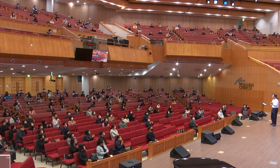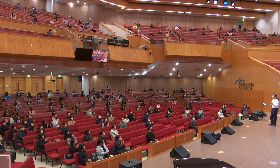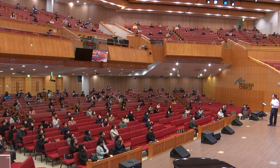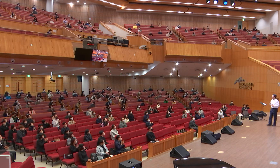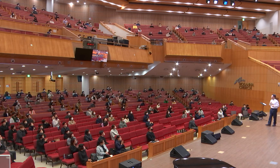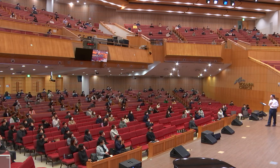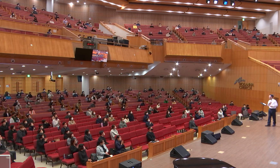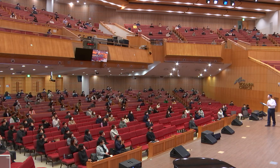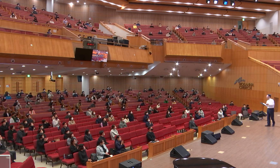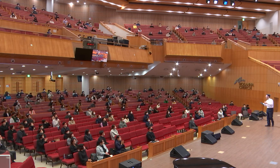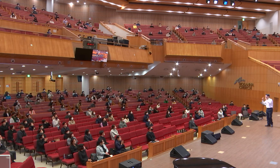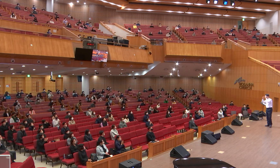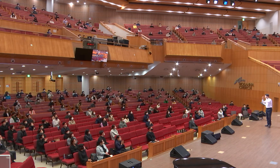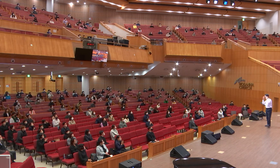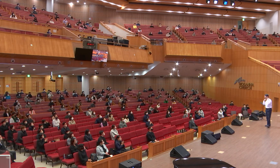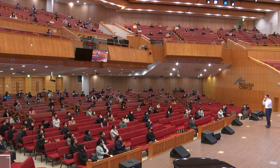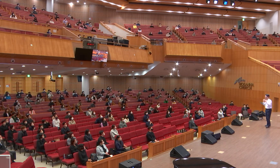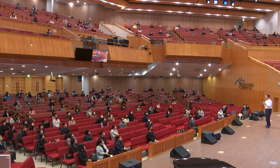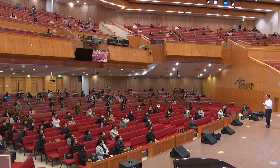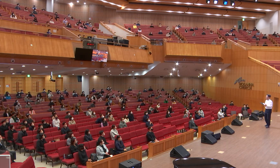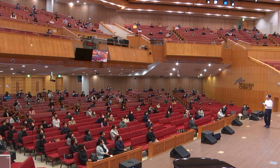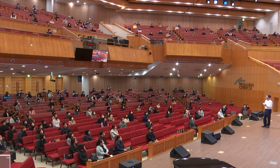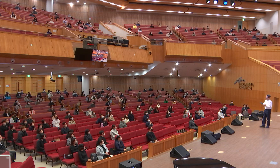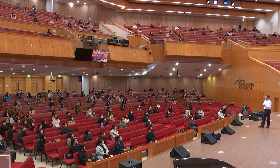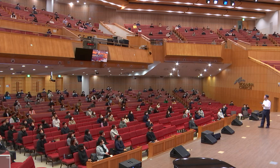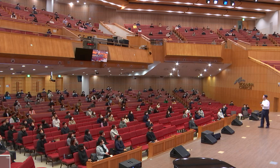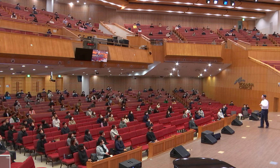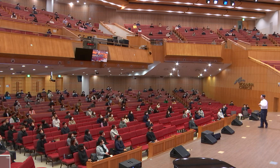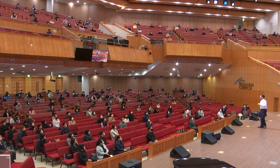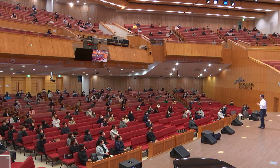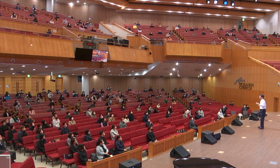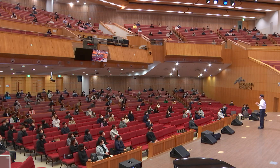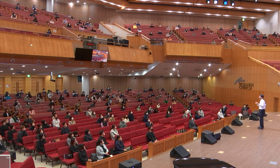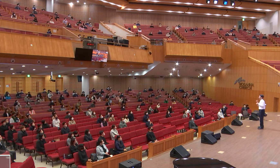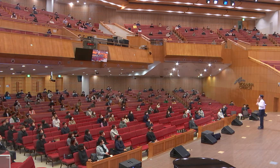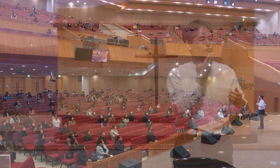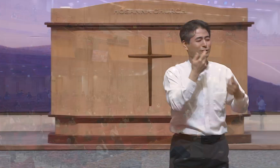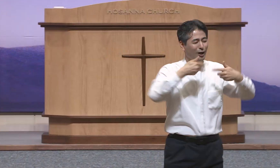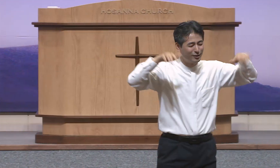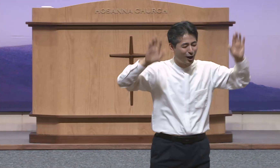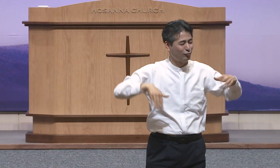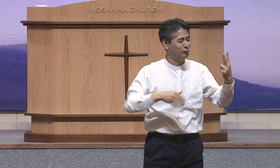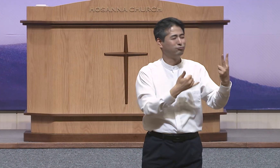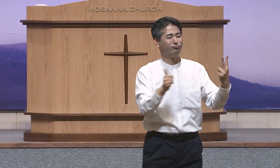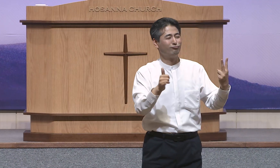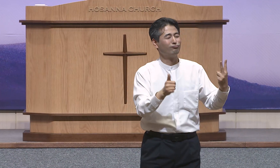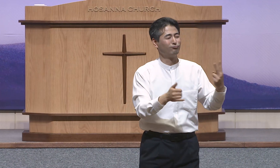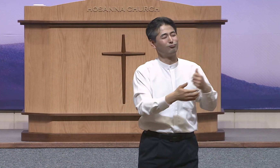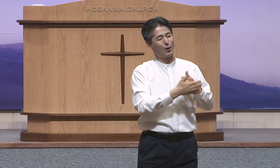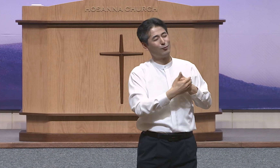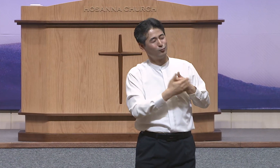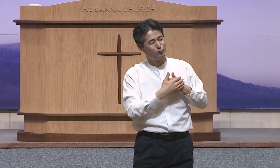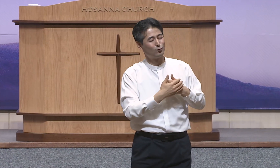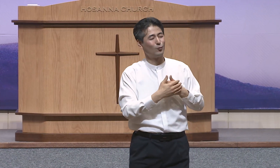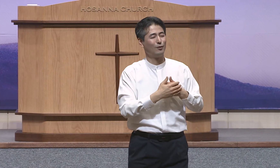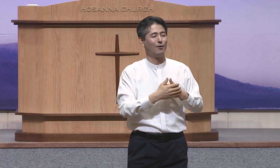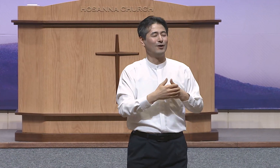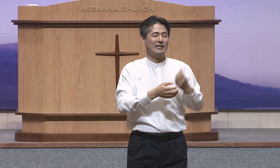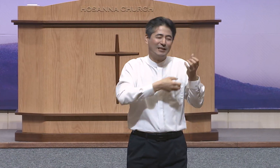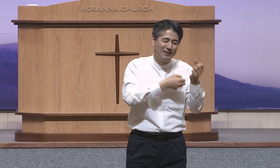제가 대학교 때 두 분의 천사